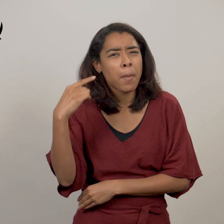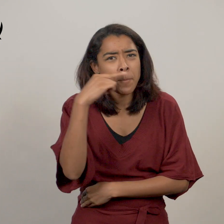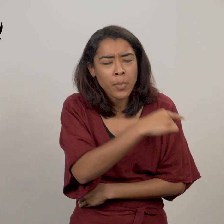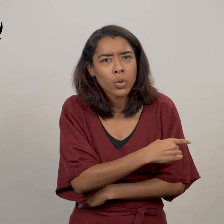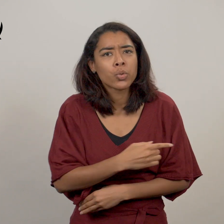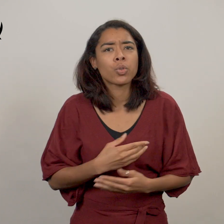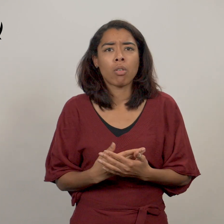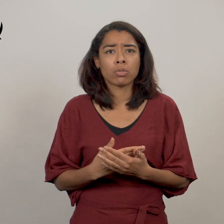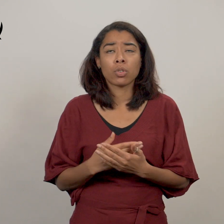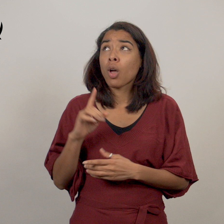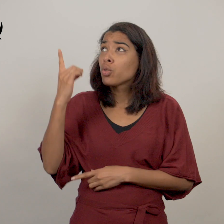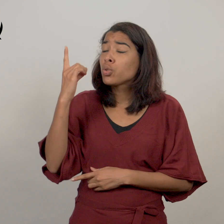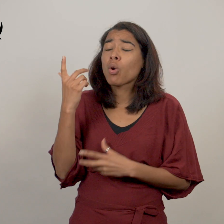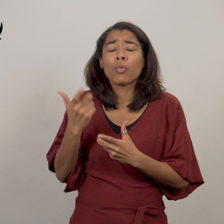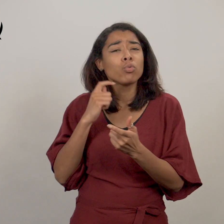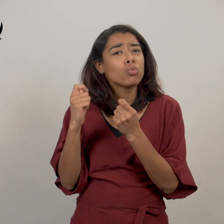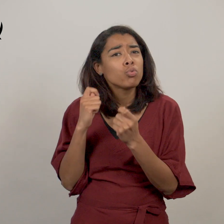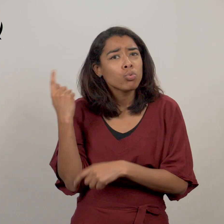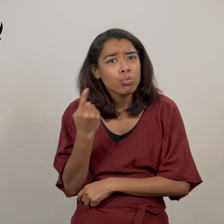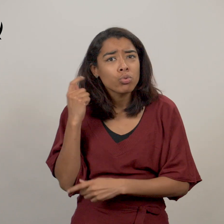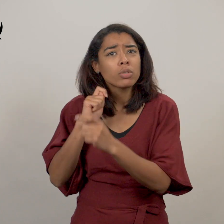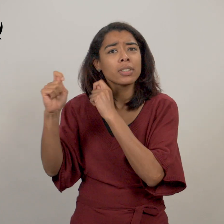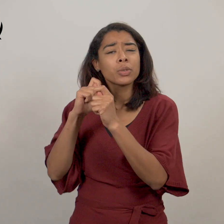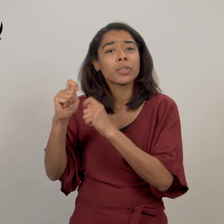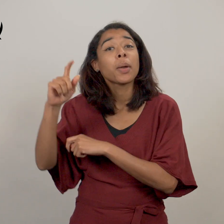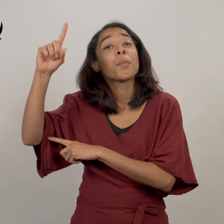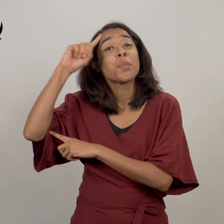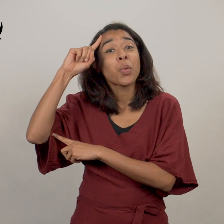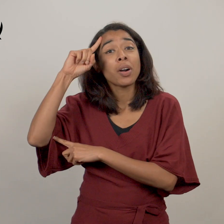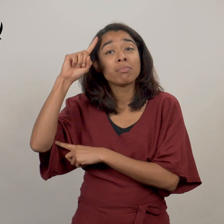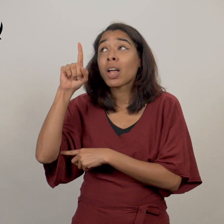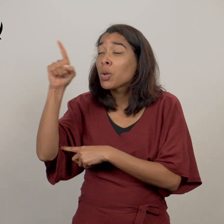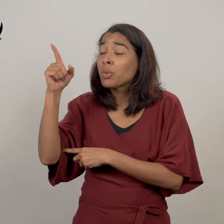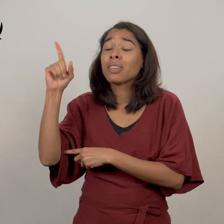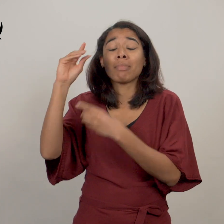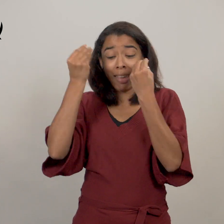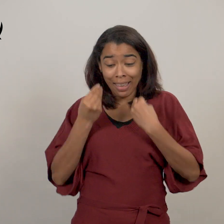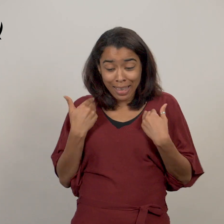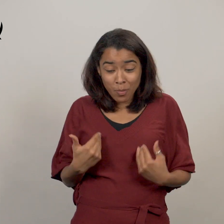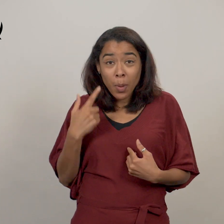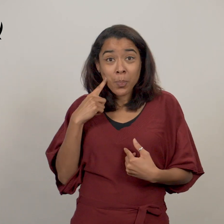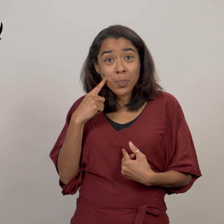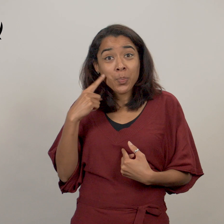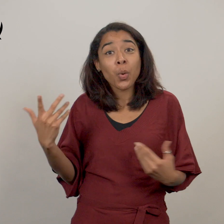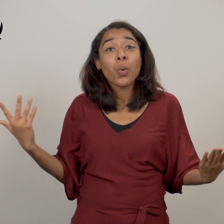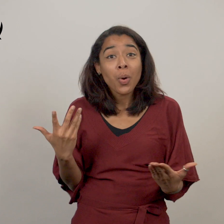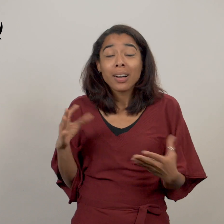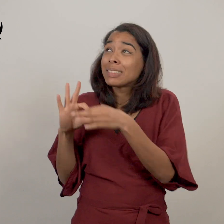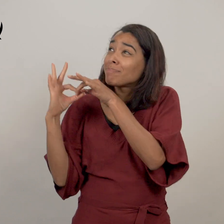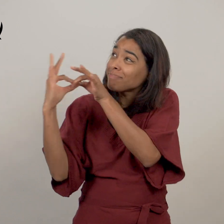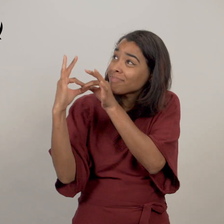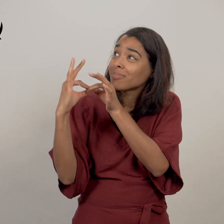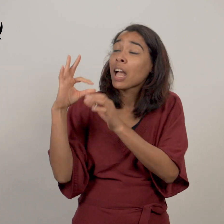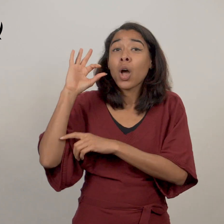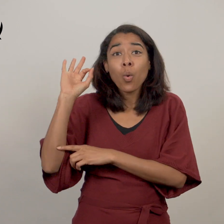pensées. Mon Dieu veut toujours me parler. Vous savez pourquoi? Parce qu'il m'a créé pour avoir une relation avec moi. Oui, il